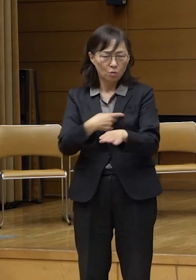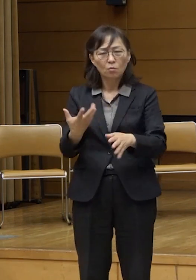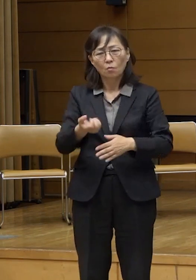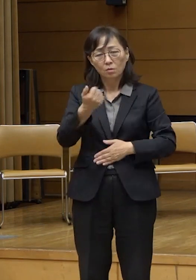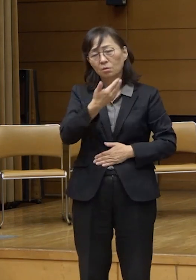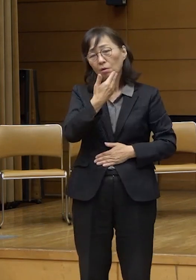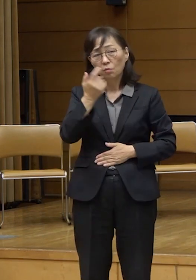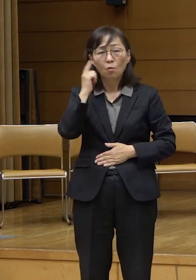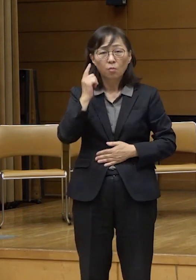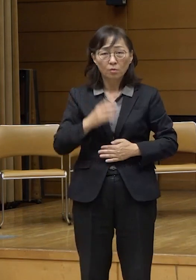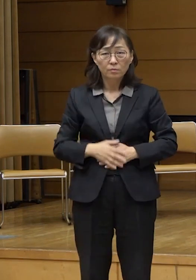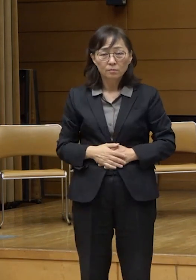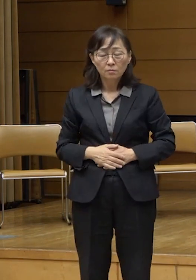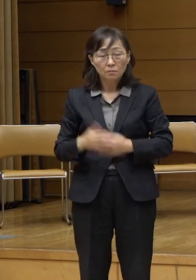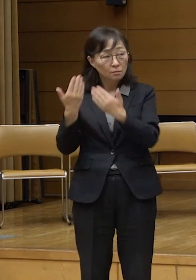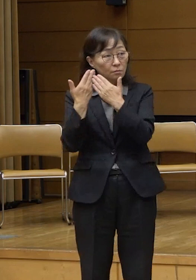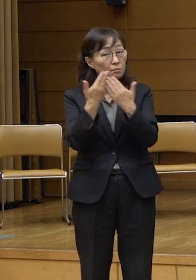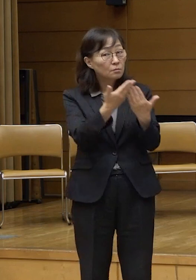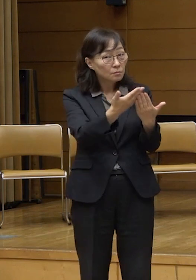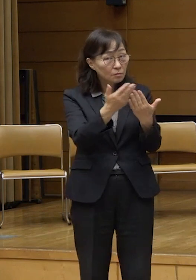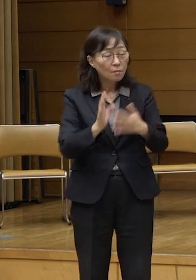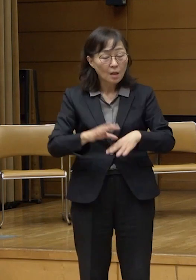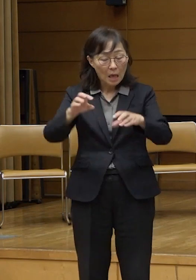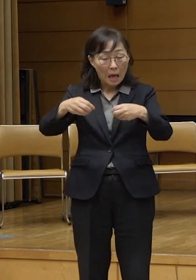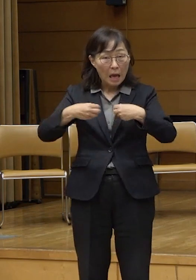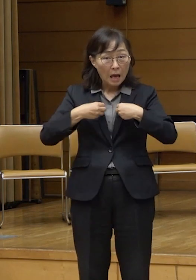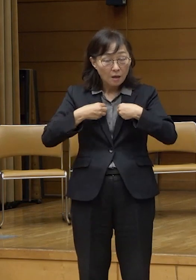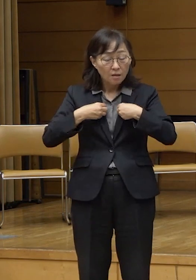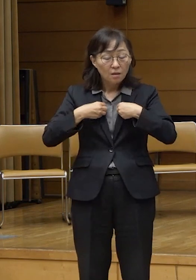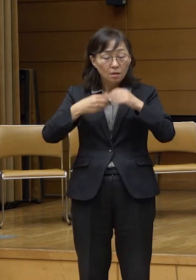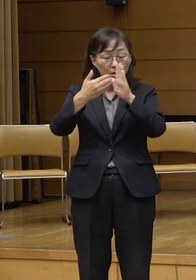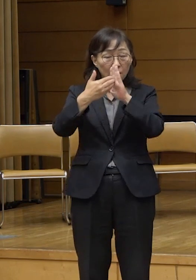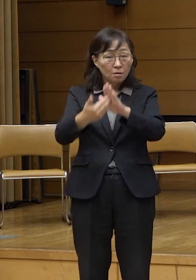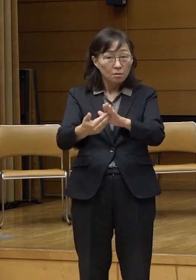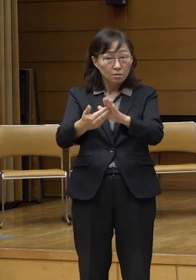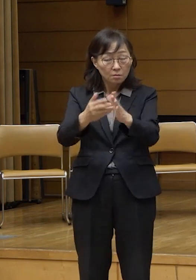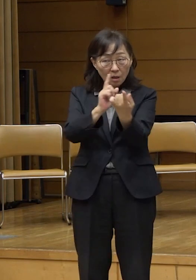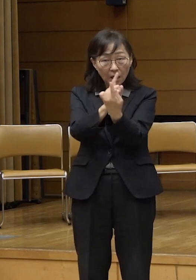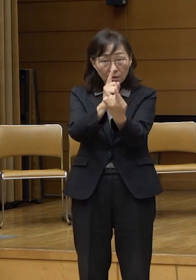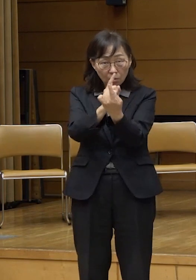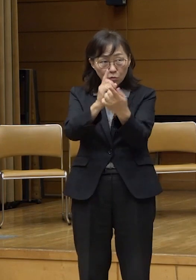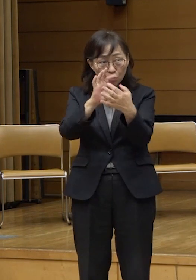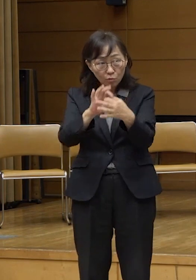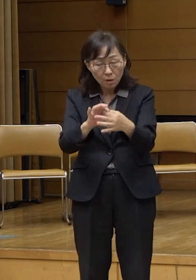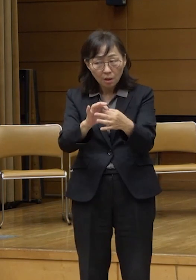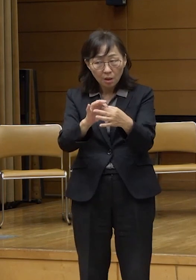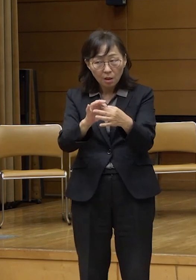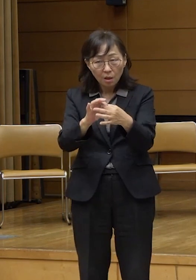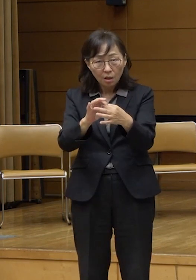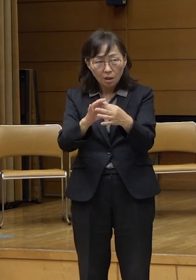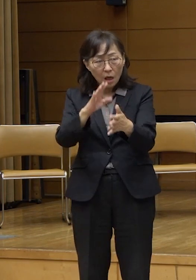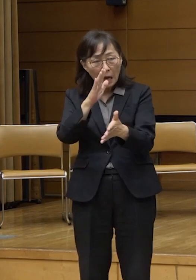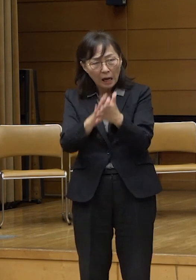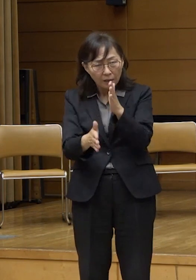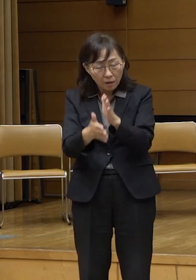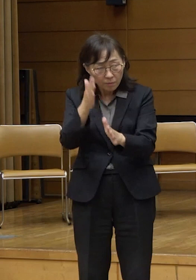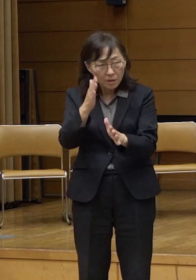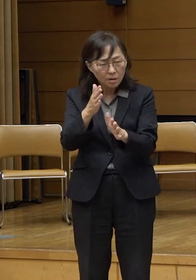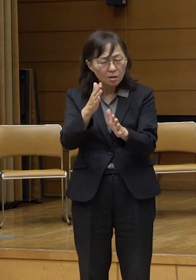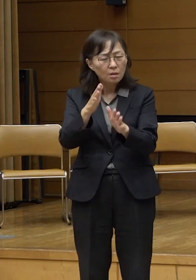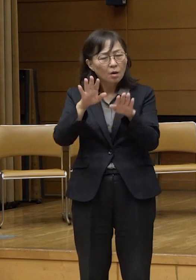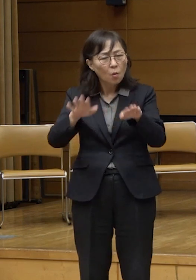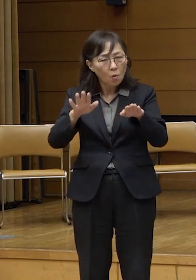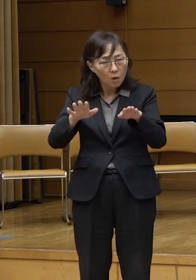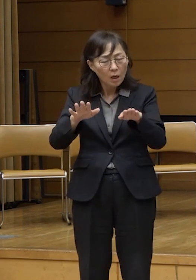策、皆さんやウイルスがなくなるわけじゃなくてやりましょうの範囲内でやるのか、それとも改めてこれだけの漏らされることによ